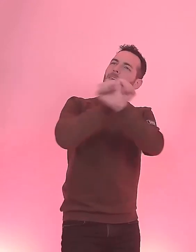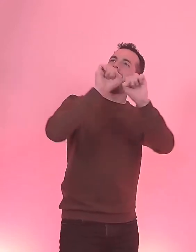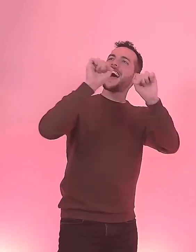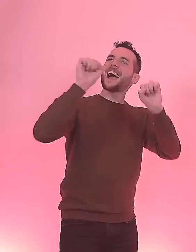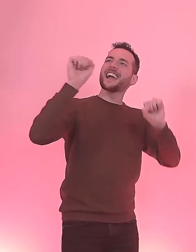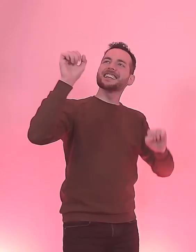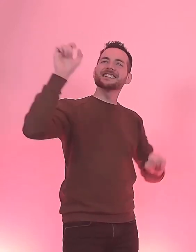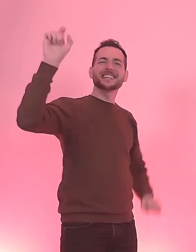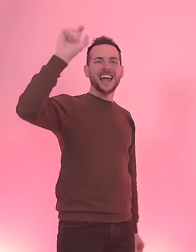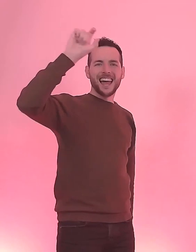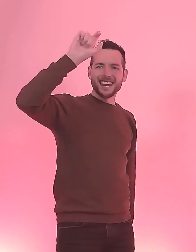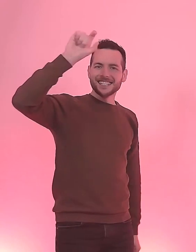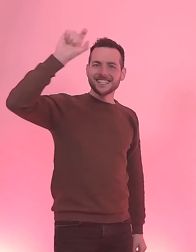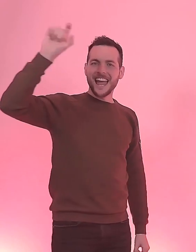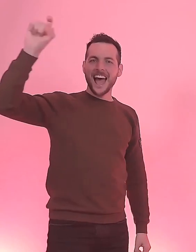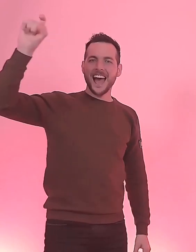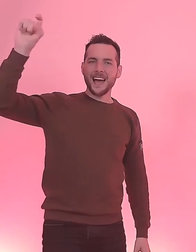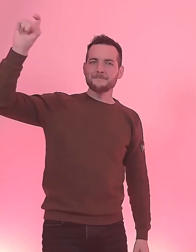goeree